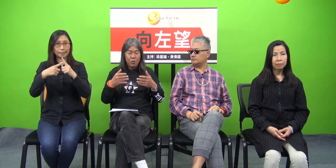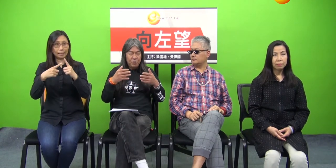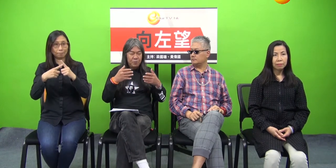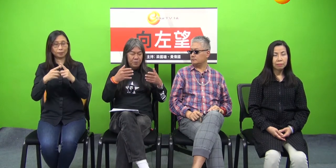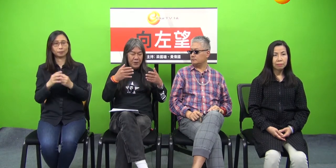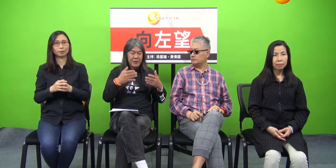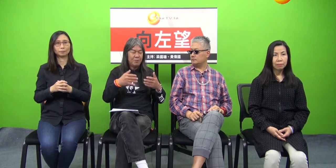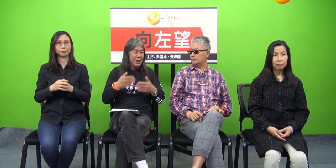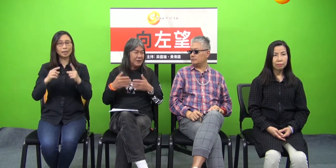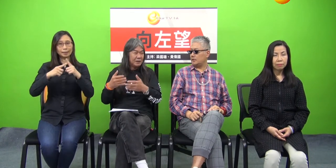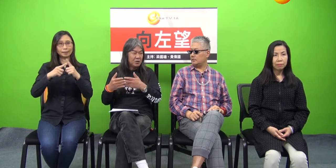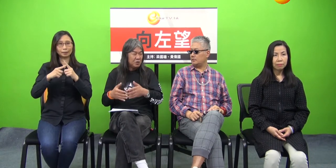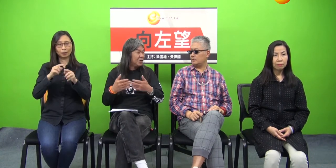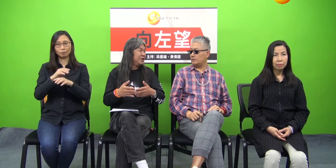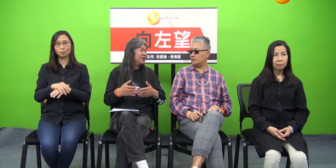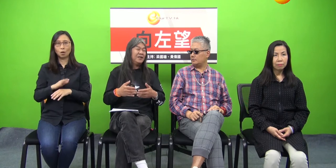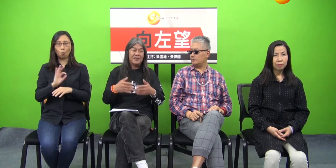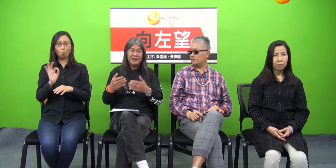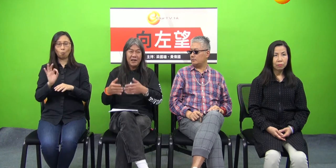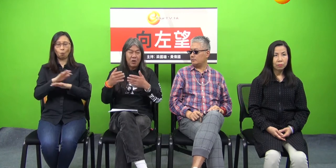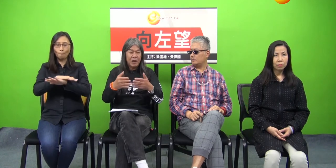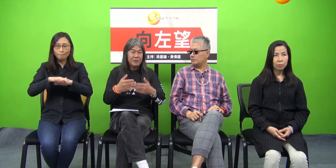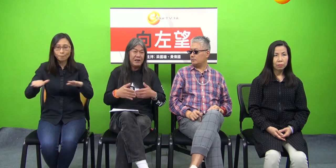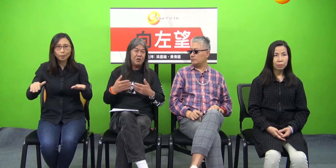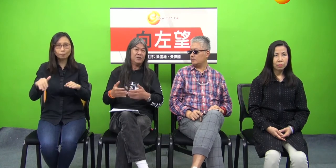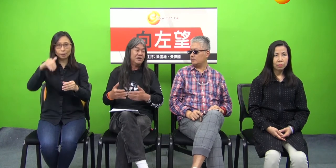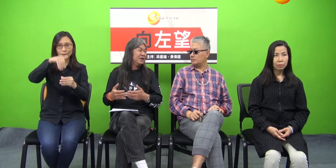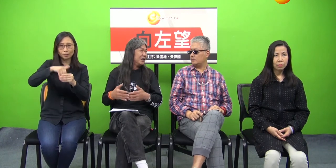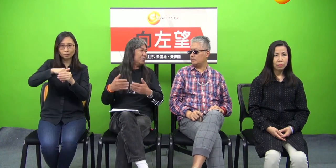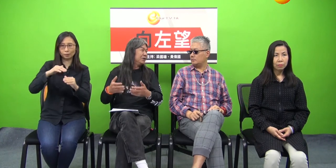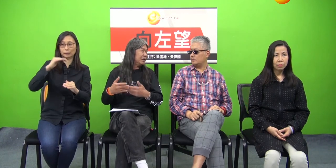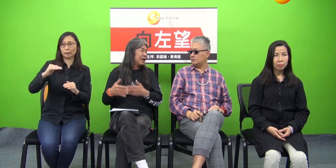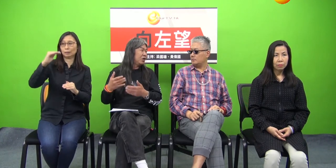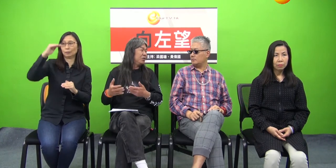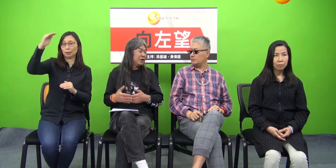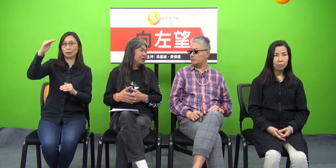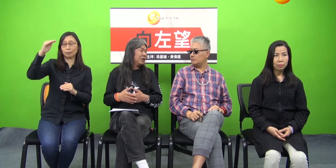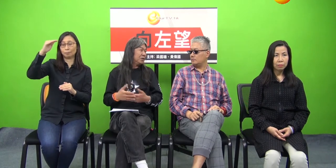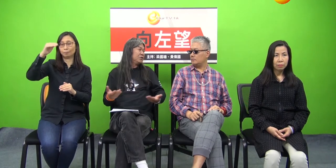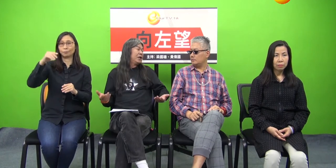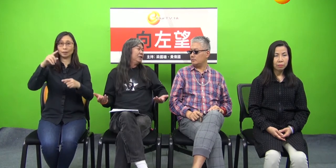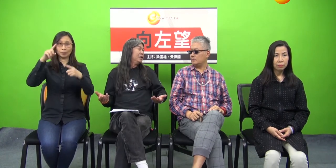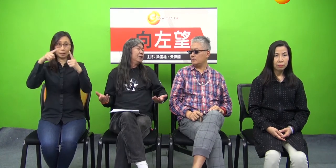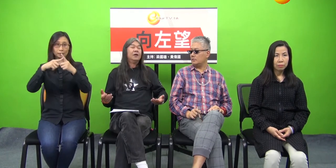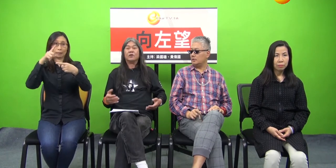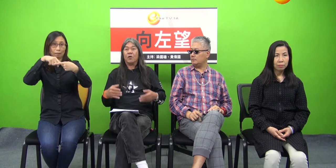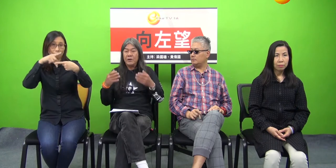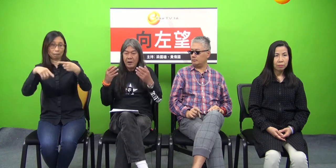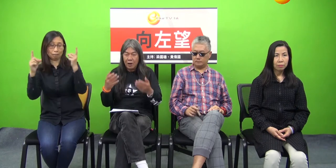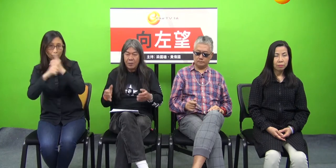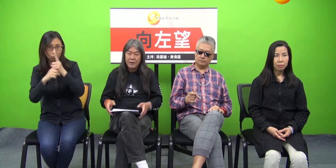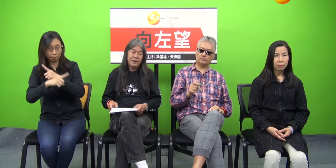普遍及平等的選舉產生各級政權。及人大代表的時候，咁點樣體現呢？所